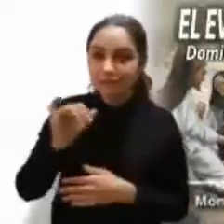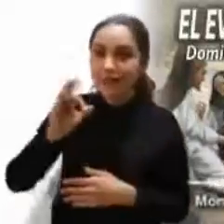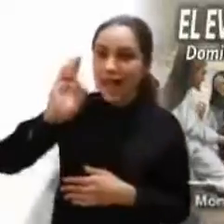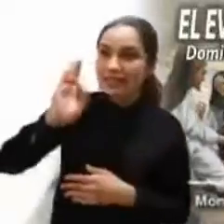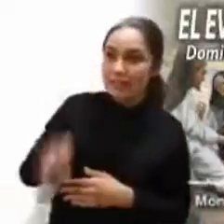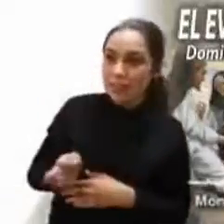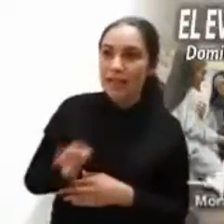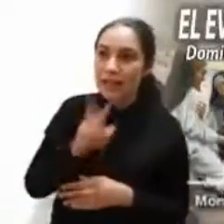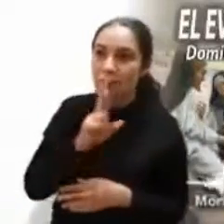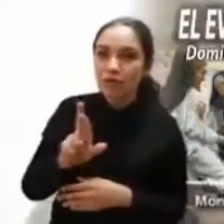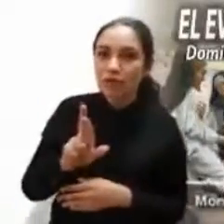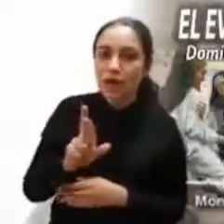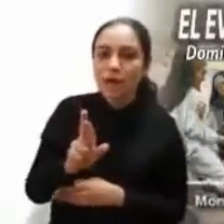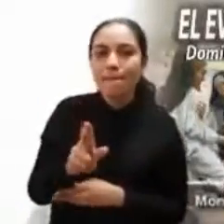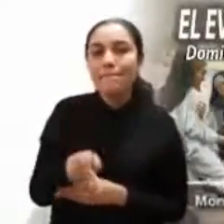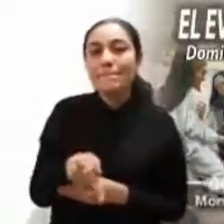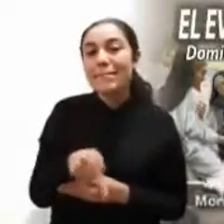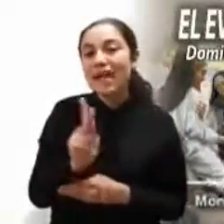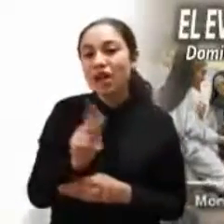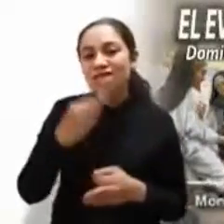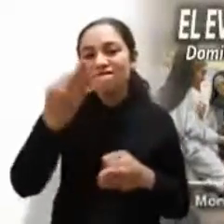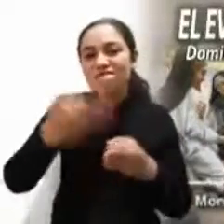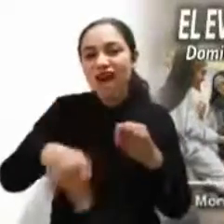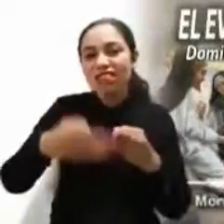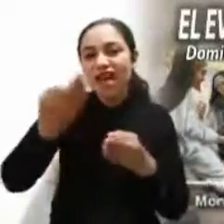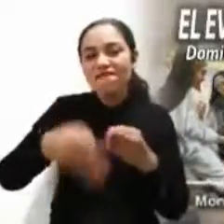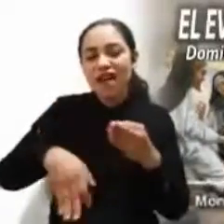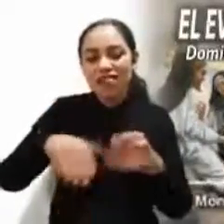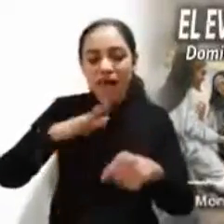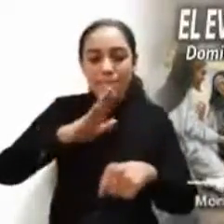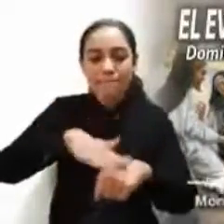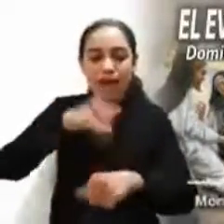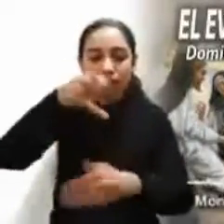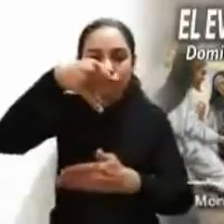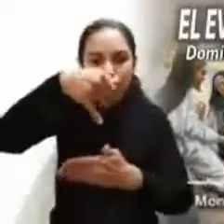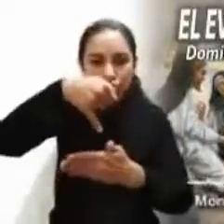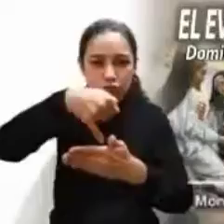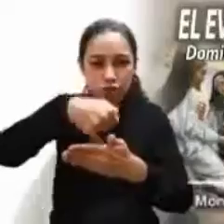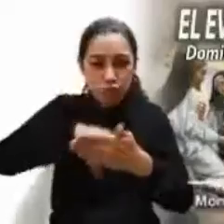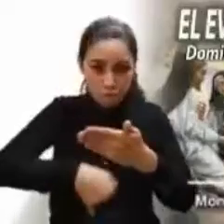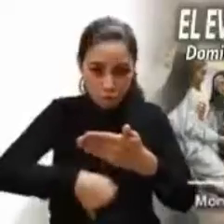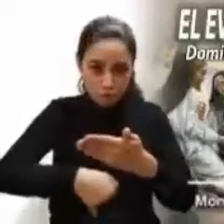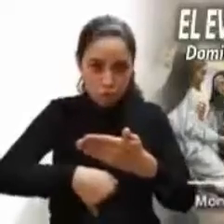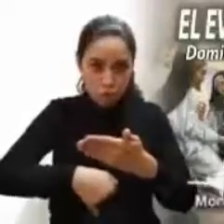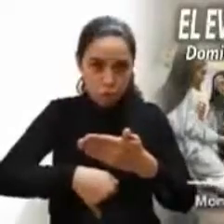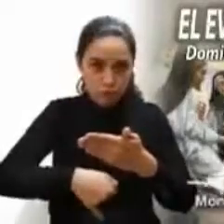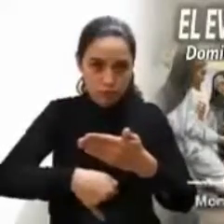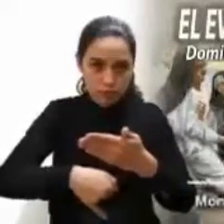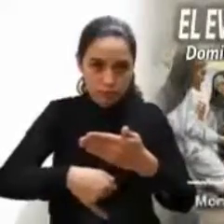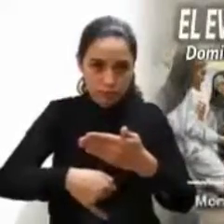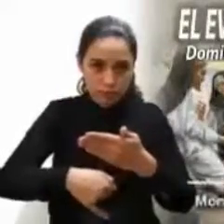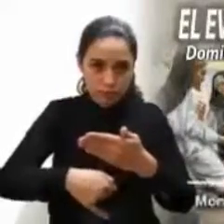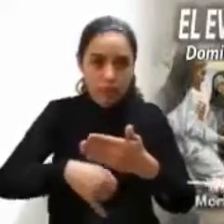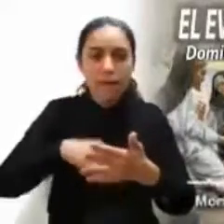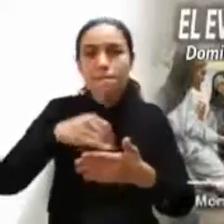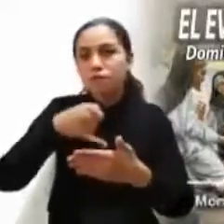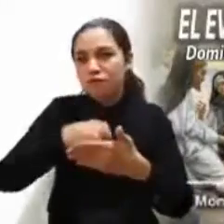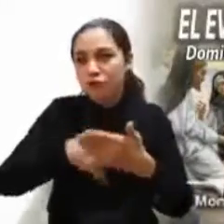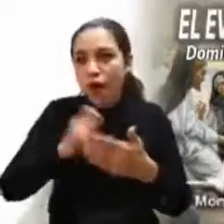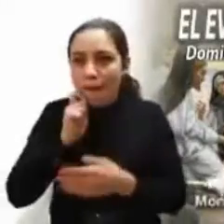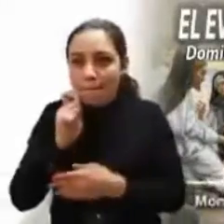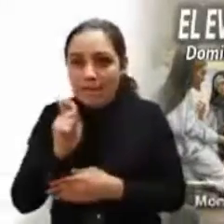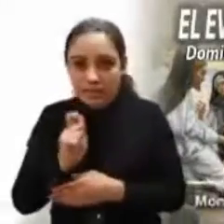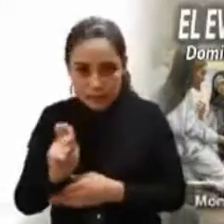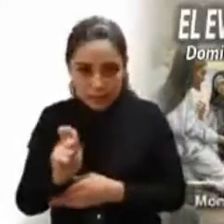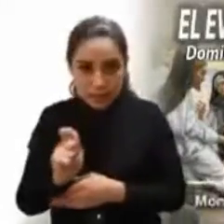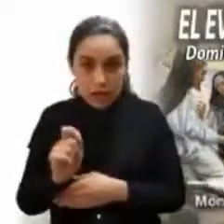esta respuesta aún tiene mucho de impersonal. Y Cristo quiere verdaderos amigos que estén dispuestos